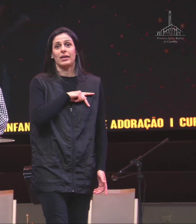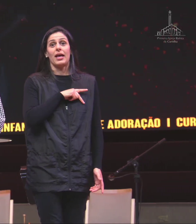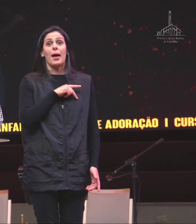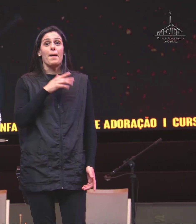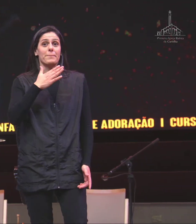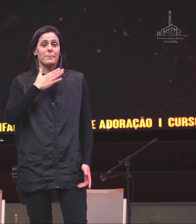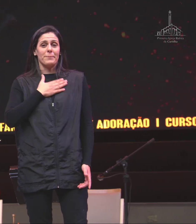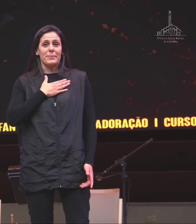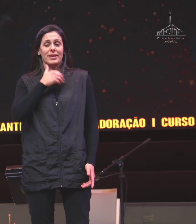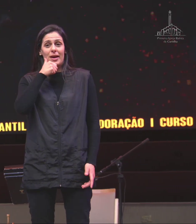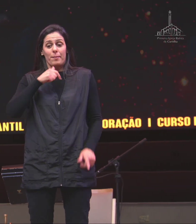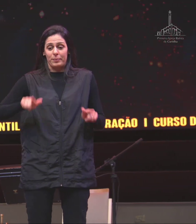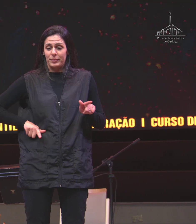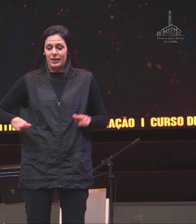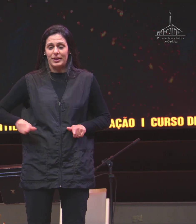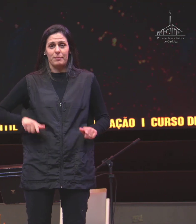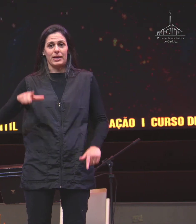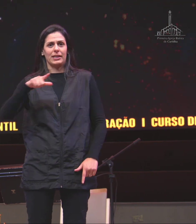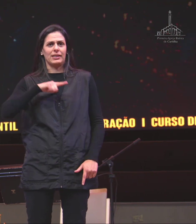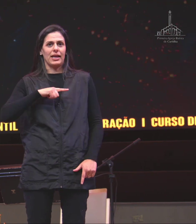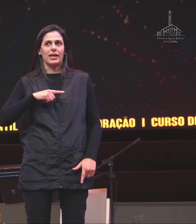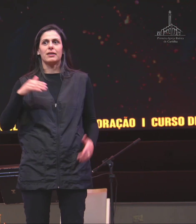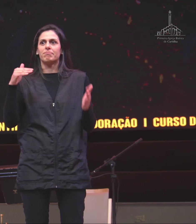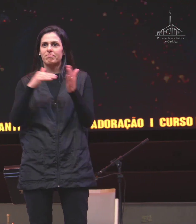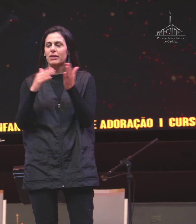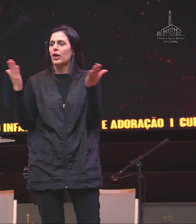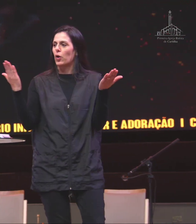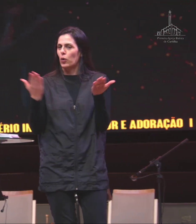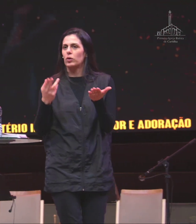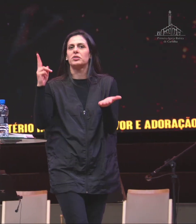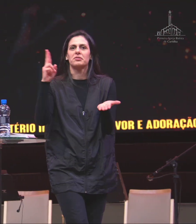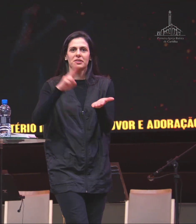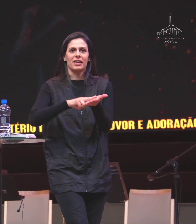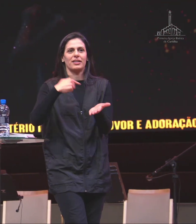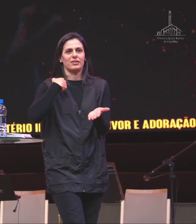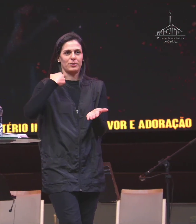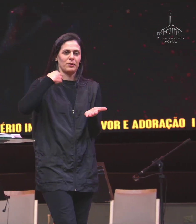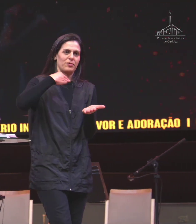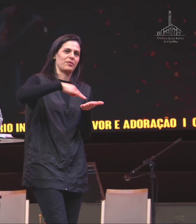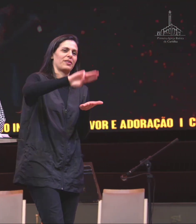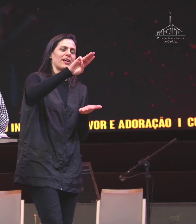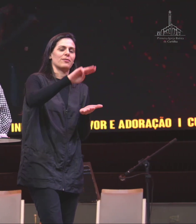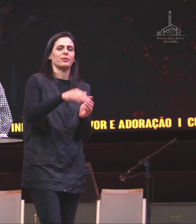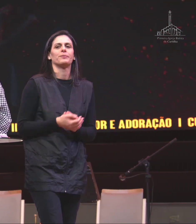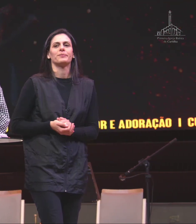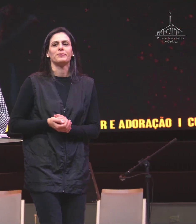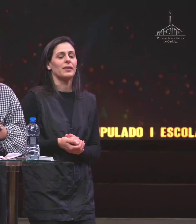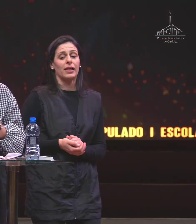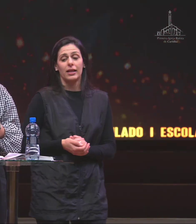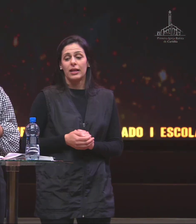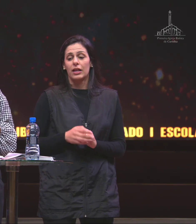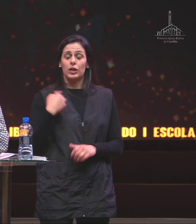bastante gente. Eu tinha uma prima, quando eu tinha uns 9, 10 anos, ela mora ainda em Palhoça, Santa Catarina, e uma